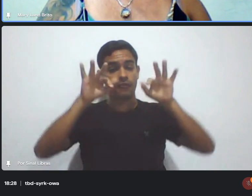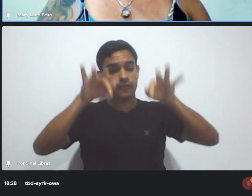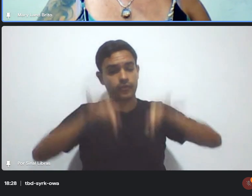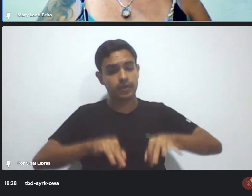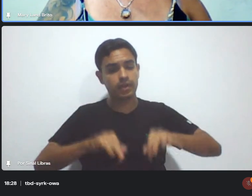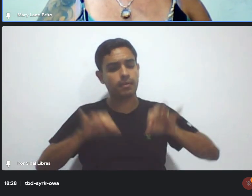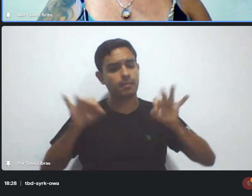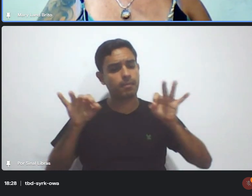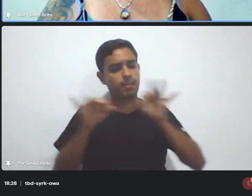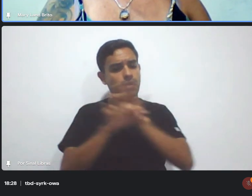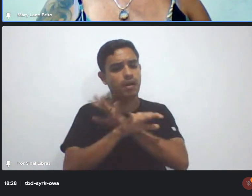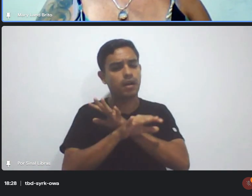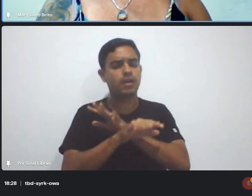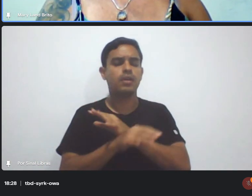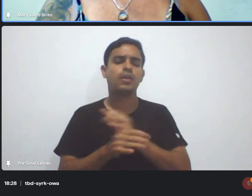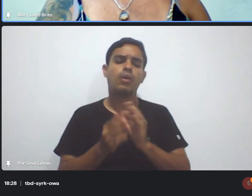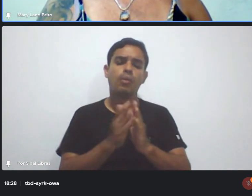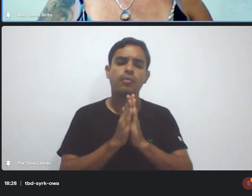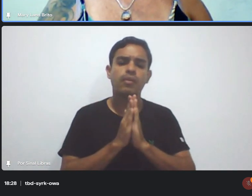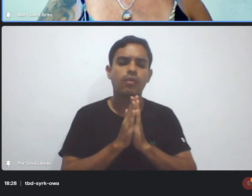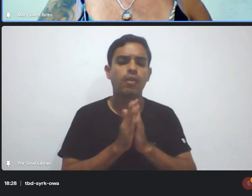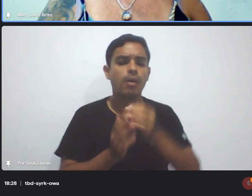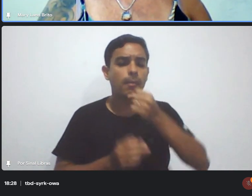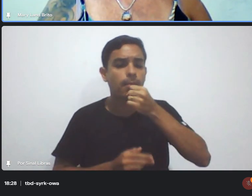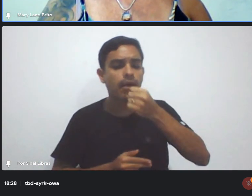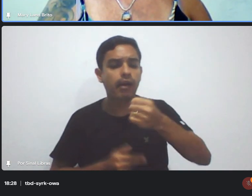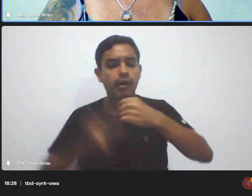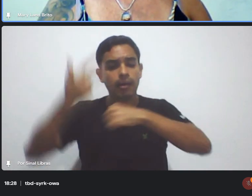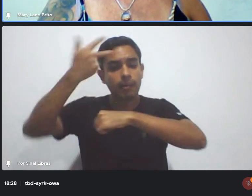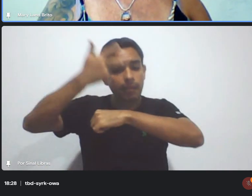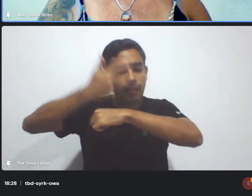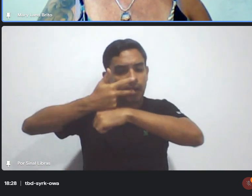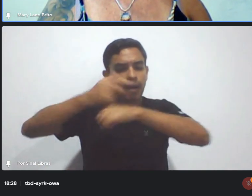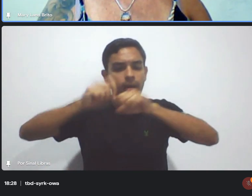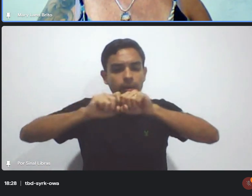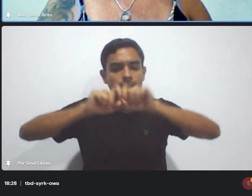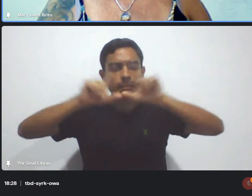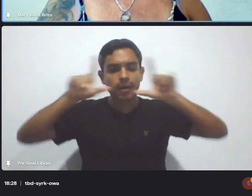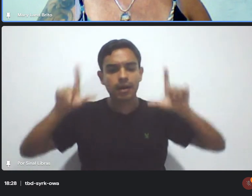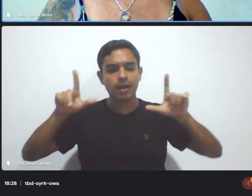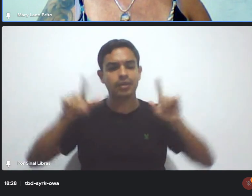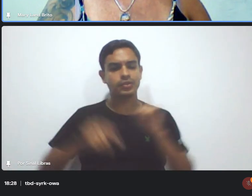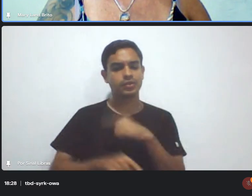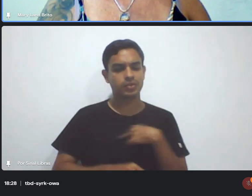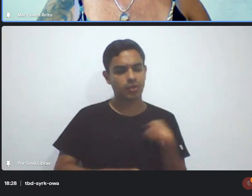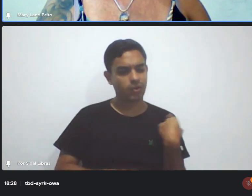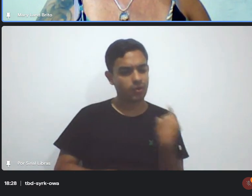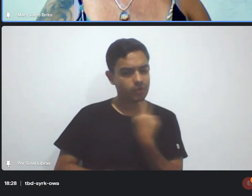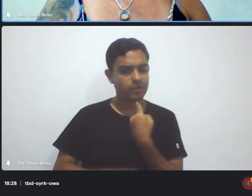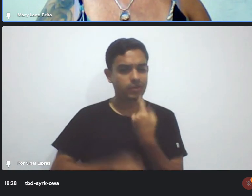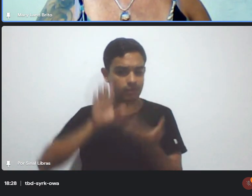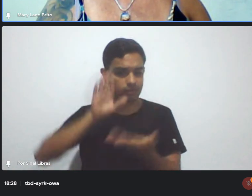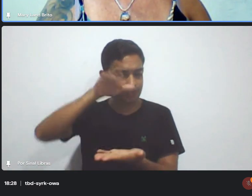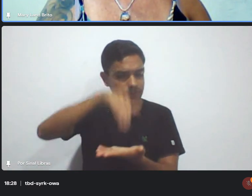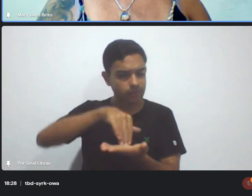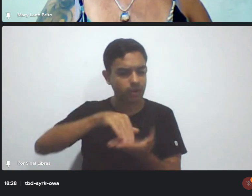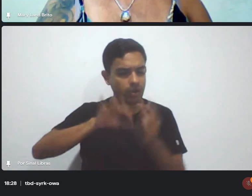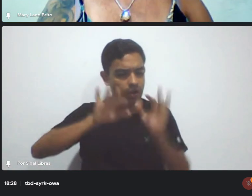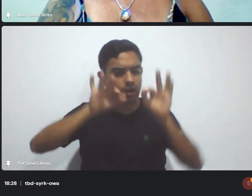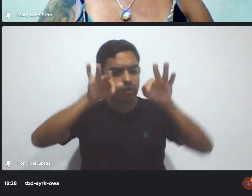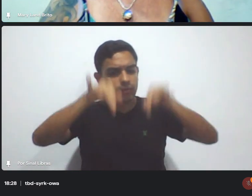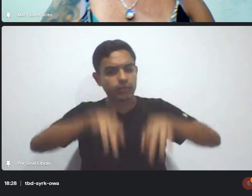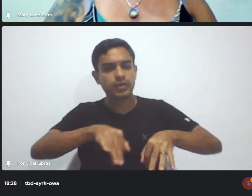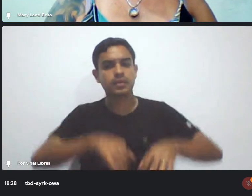o áudio, só para a gente dar um tchau, a gente vê a cara um do outro, uma cara um da outra, abrir o áudio, a câmera, dá um tchau. Boa